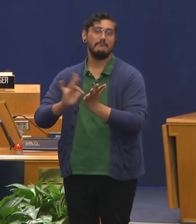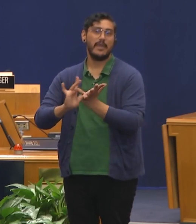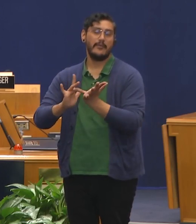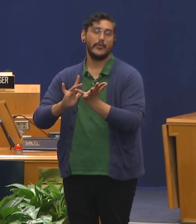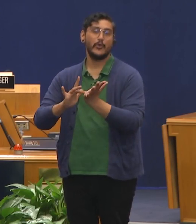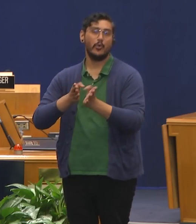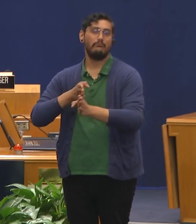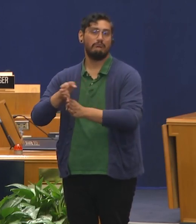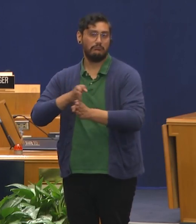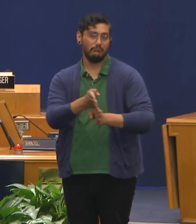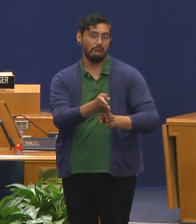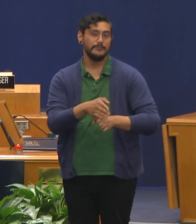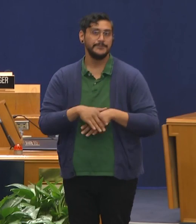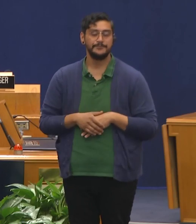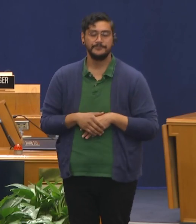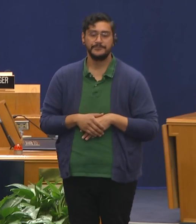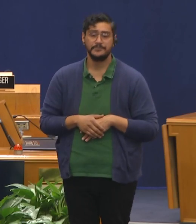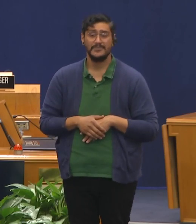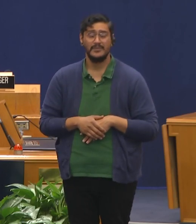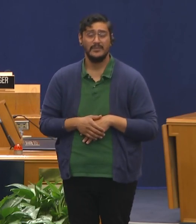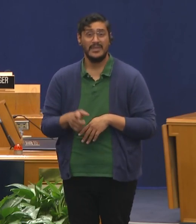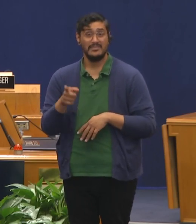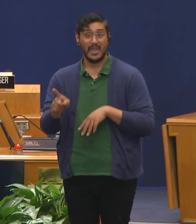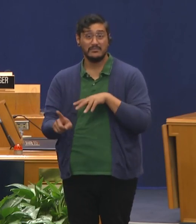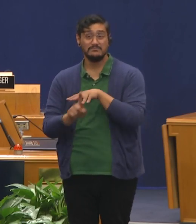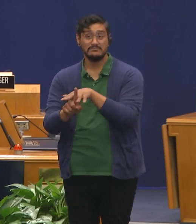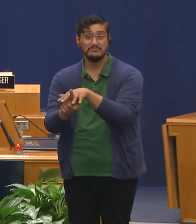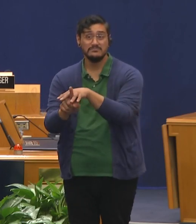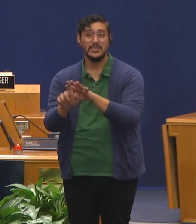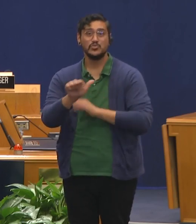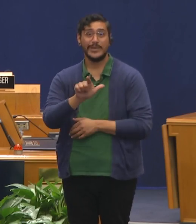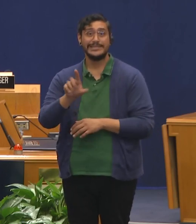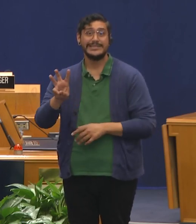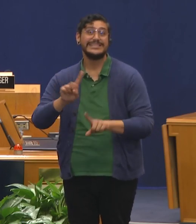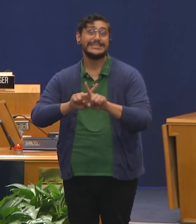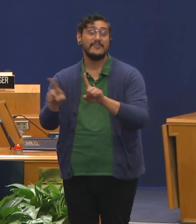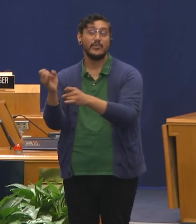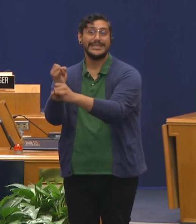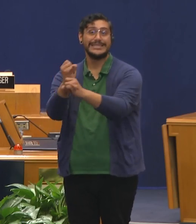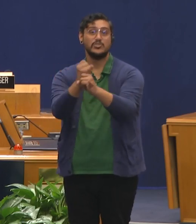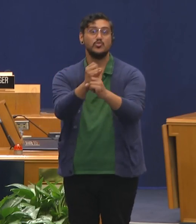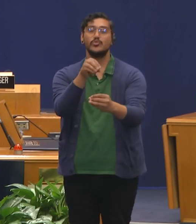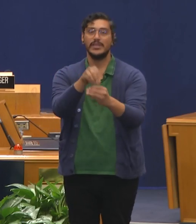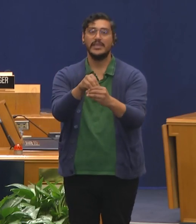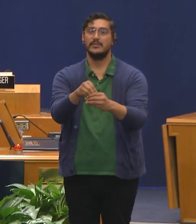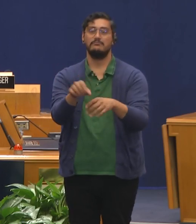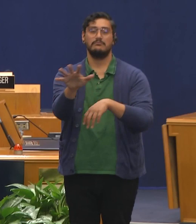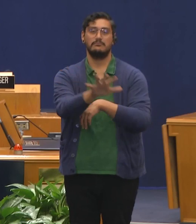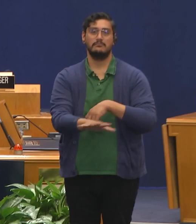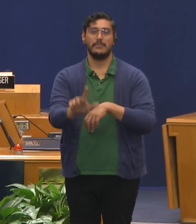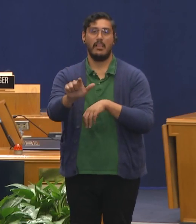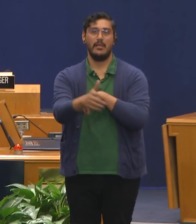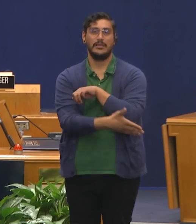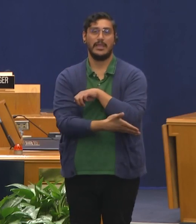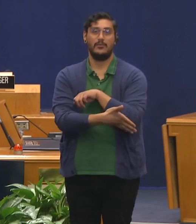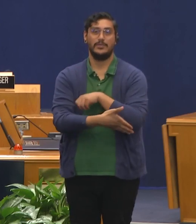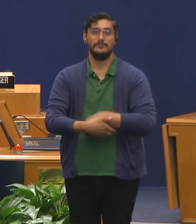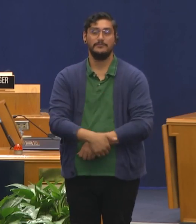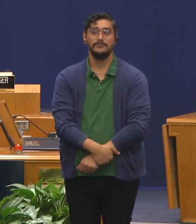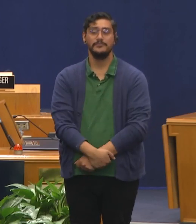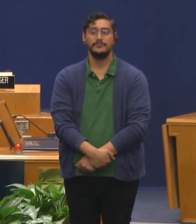diferentes. Estos casos provienen de 26 entornos diferentes en todo el condado de Los Ángeles.